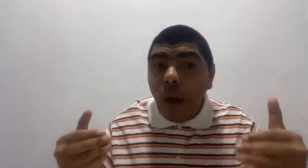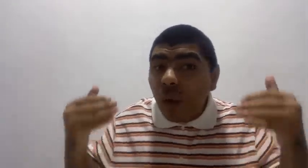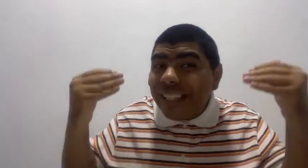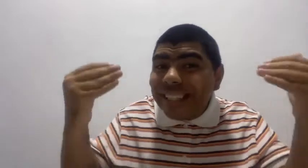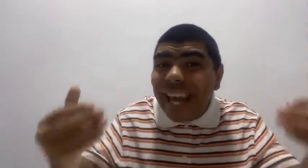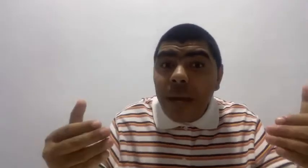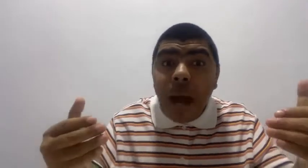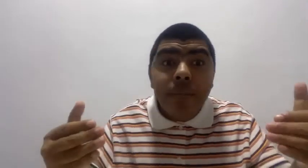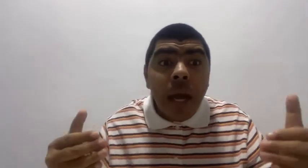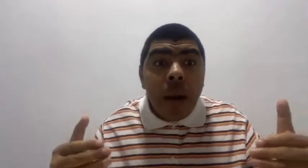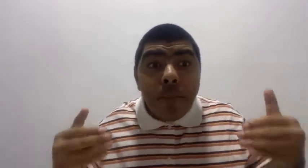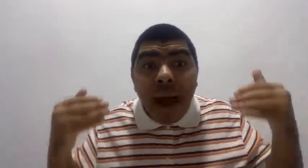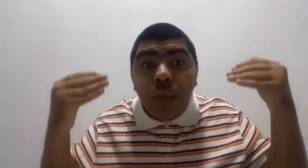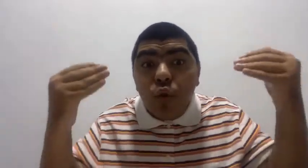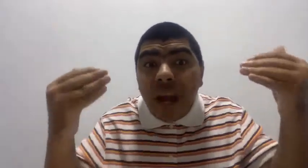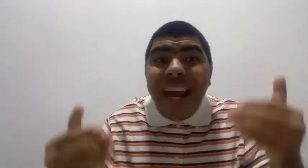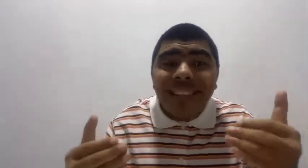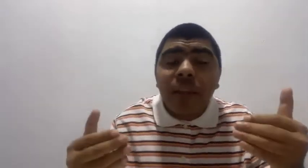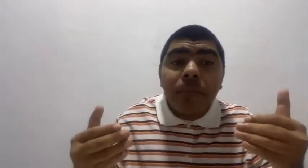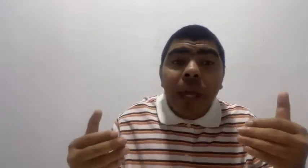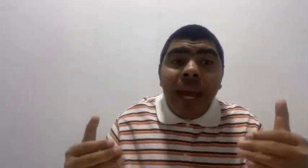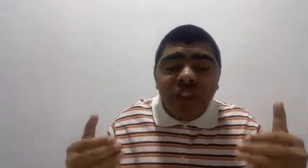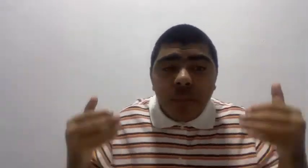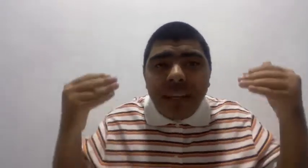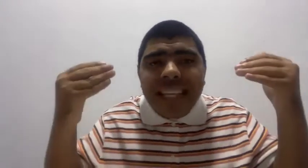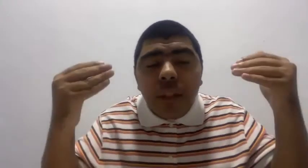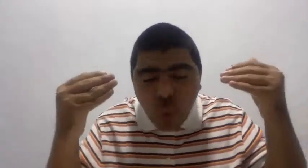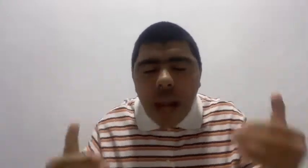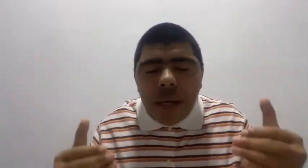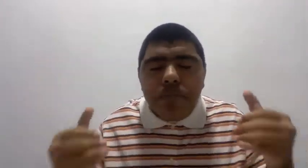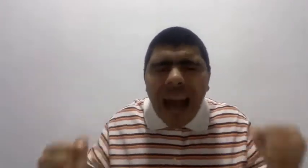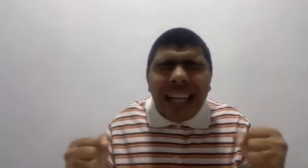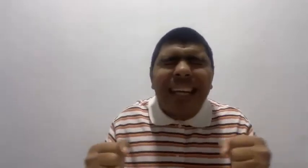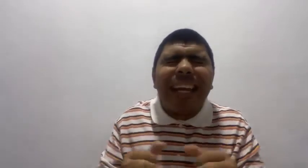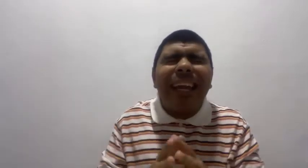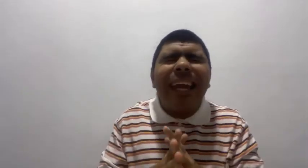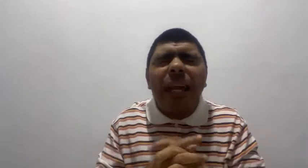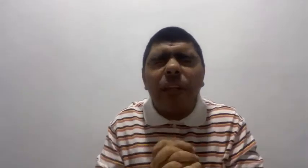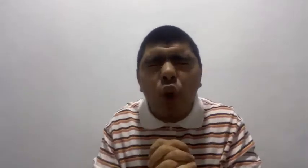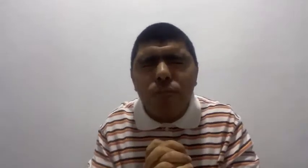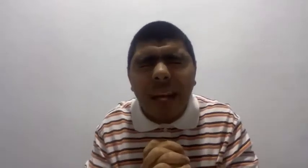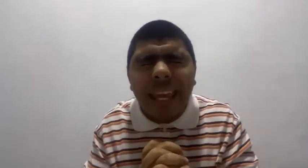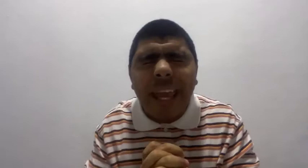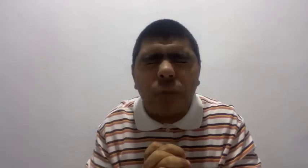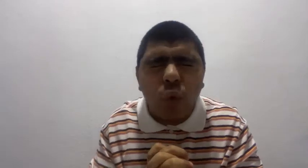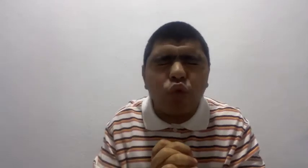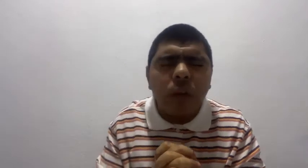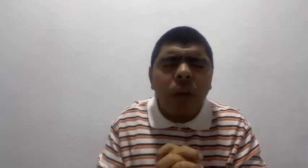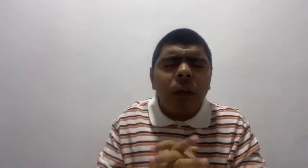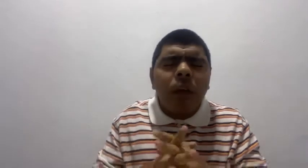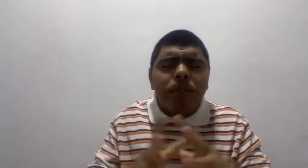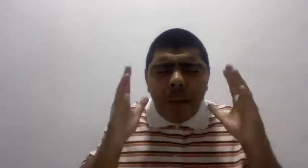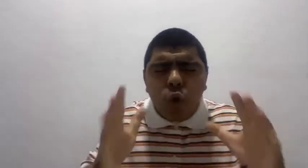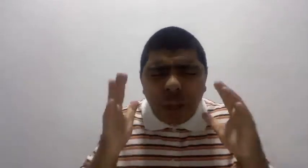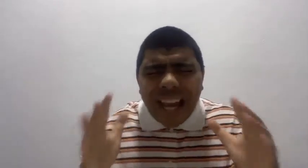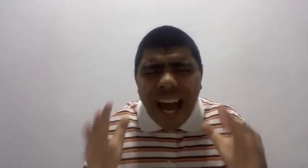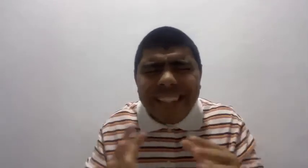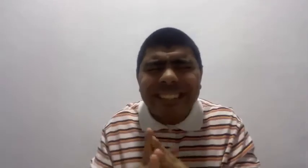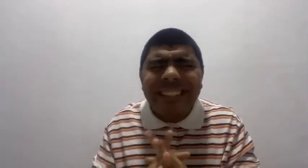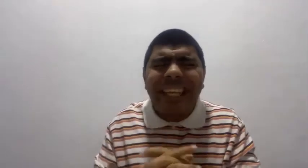el tema madurez espiritual. Padre, en el nombre de Jesús, vamos delante de